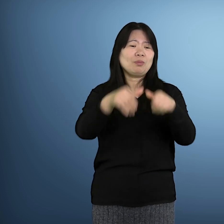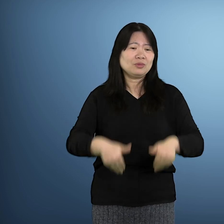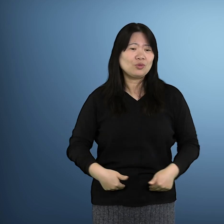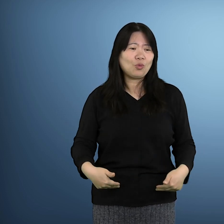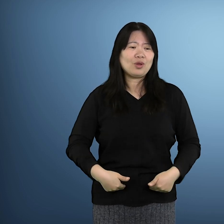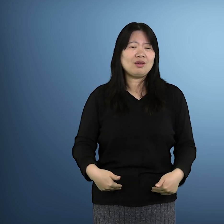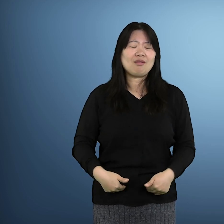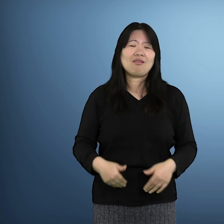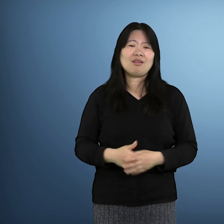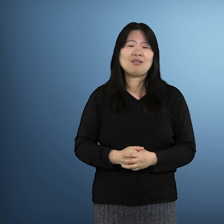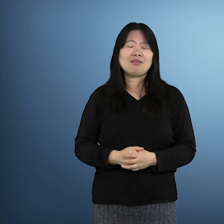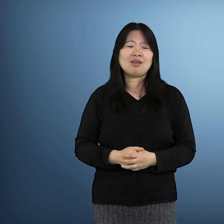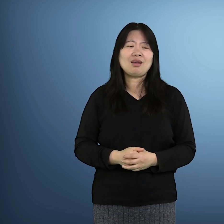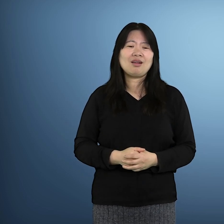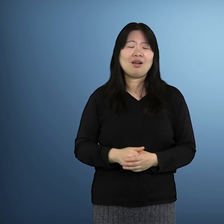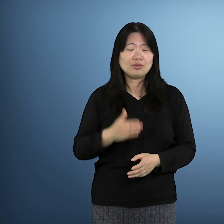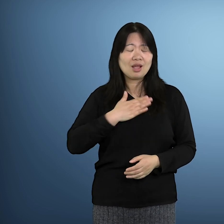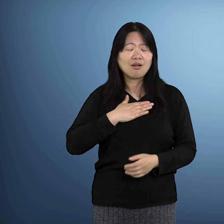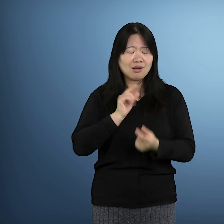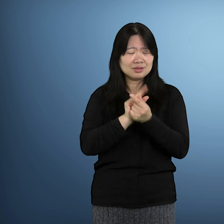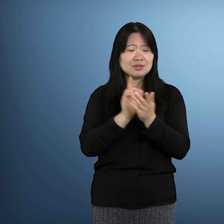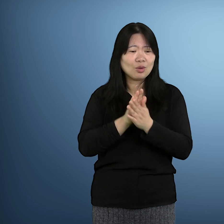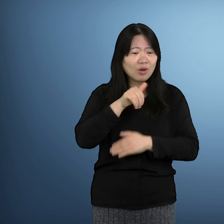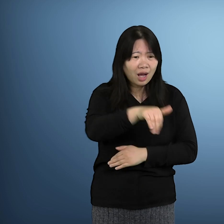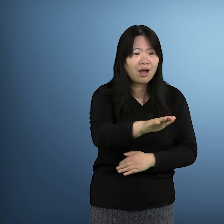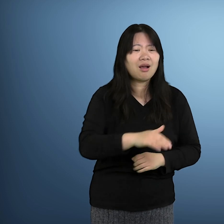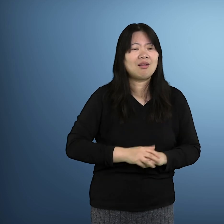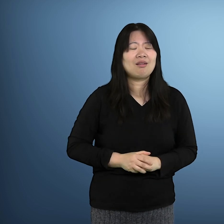되겠다. 내가 내려갈 것이다.